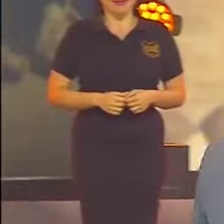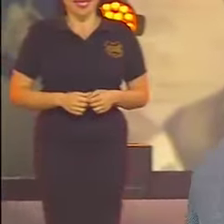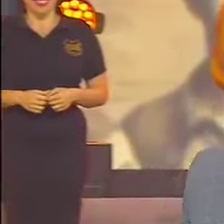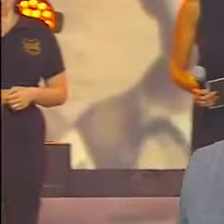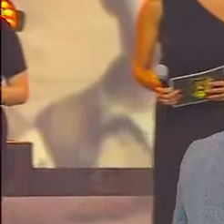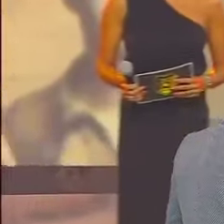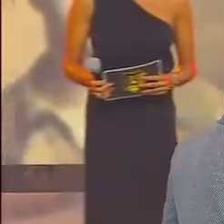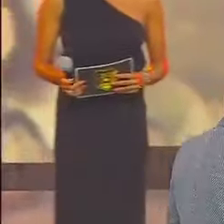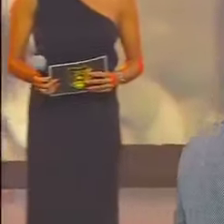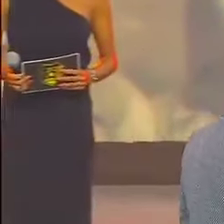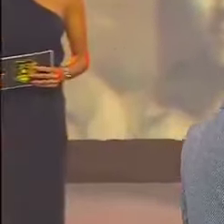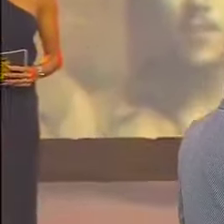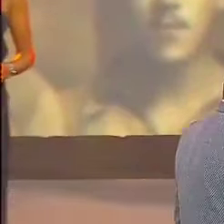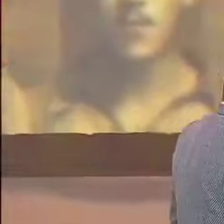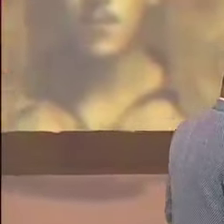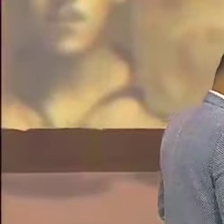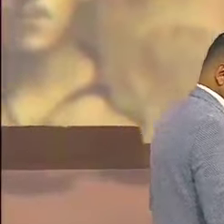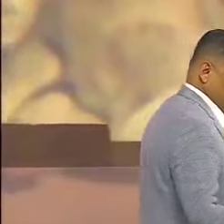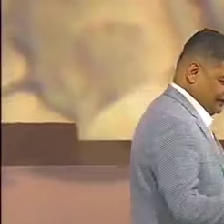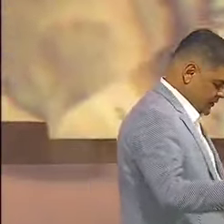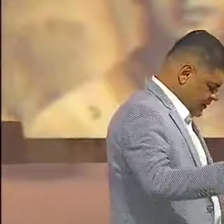¿Cómo está?